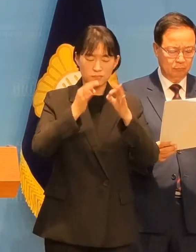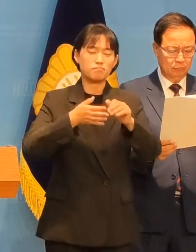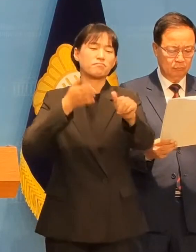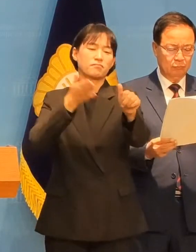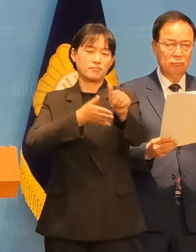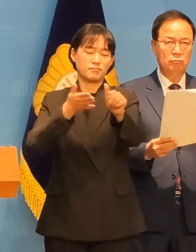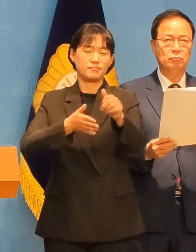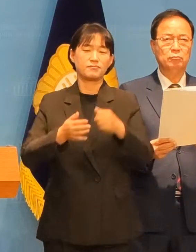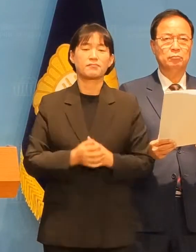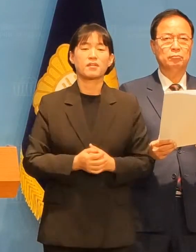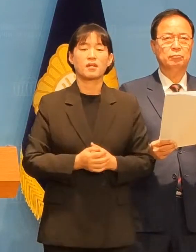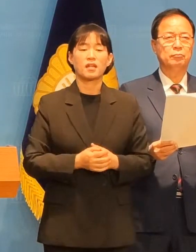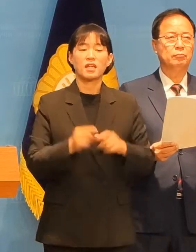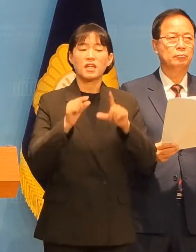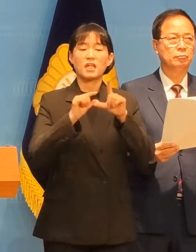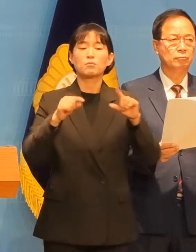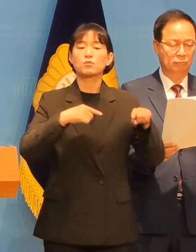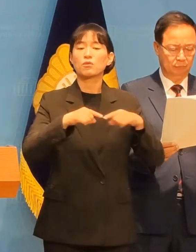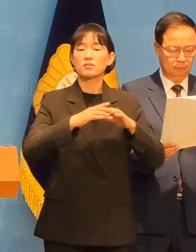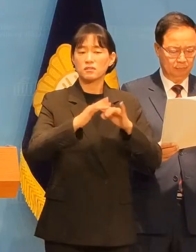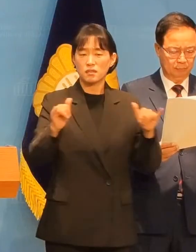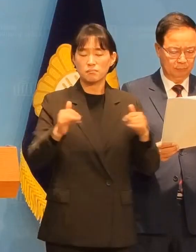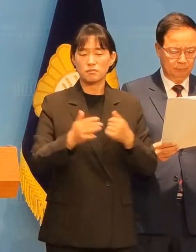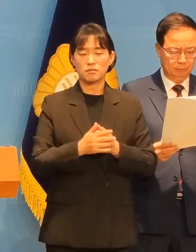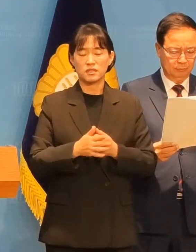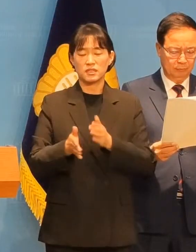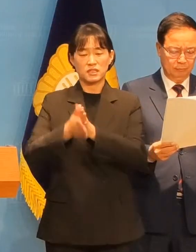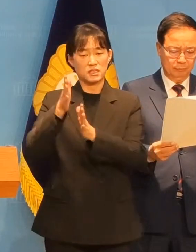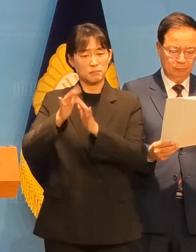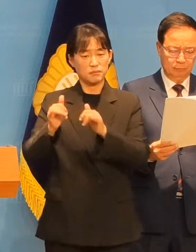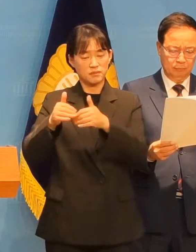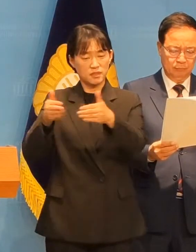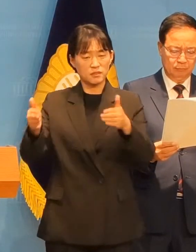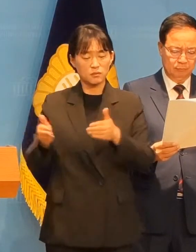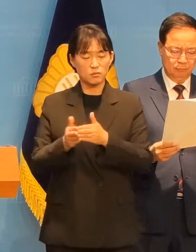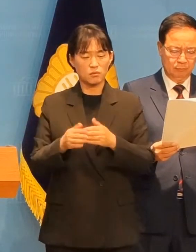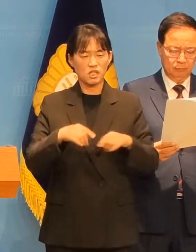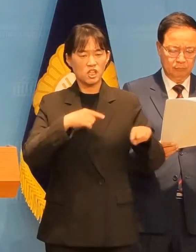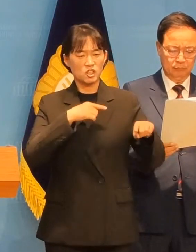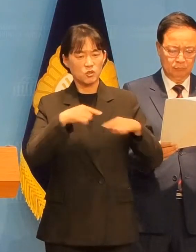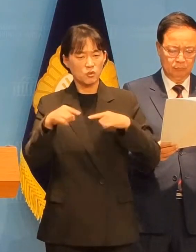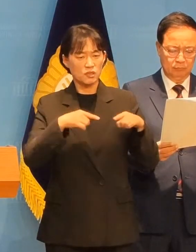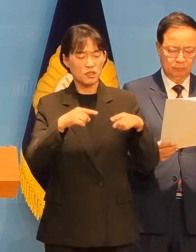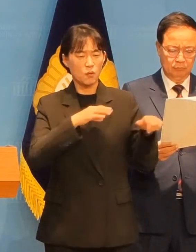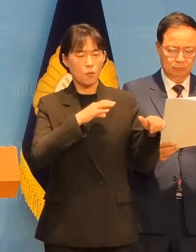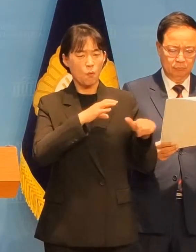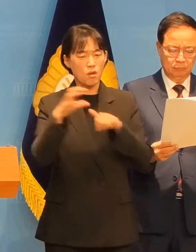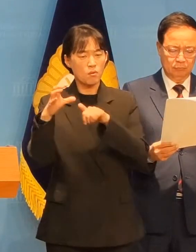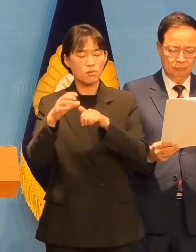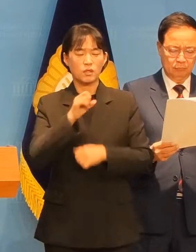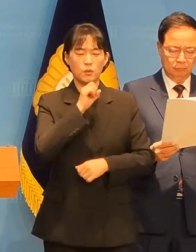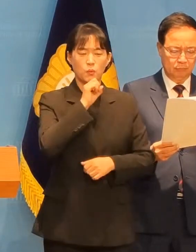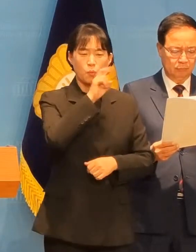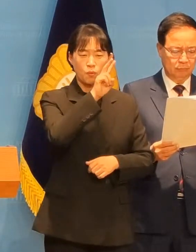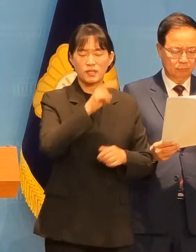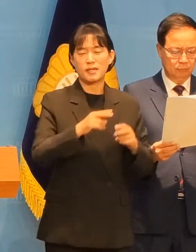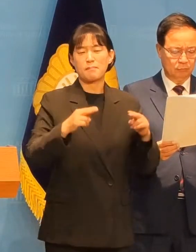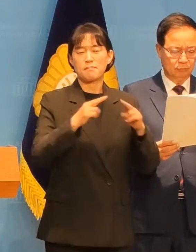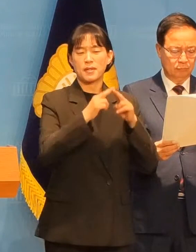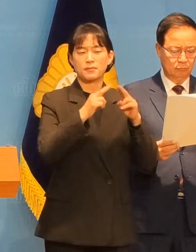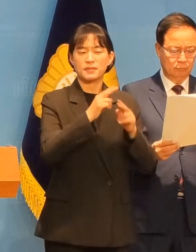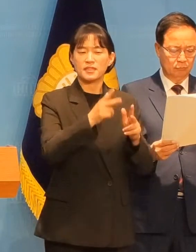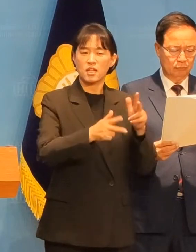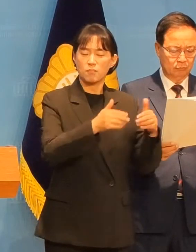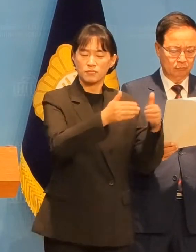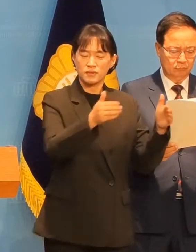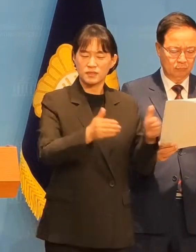촉구합니다. 일부 정치인들과 시민단체들도 정치적 의도로 용인 반도체 산단의 지방 이전을